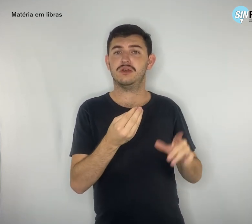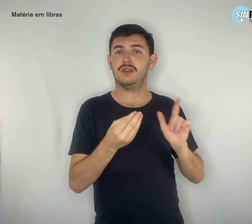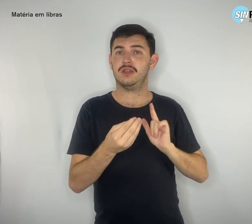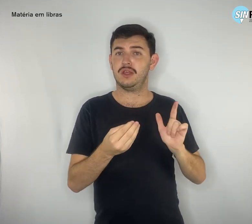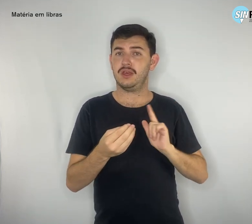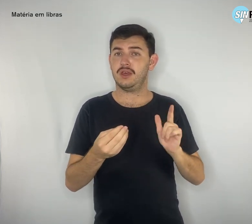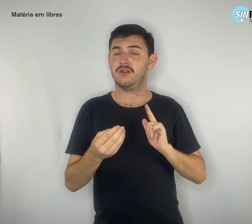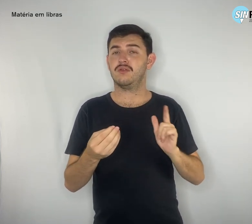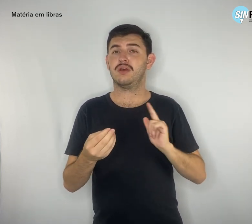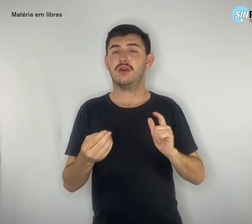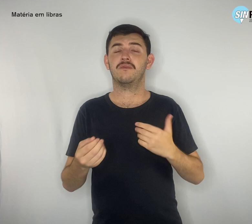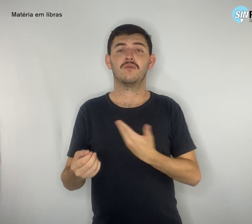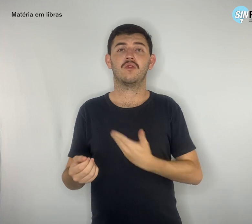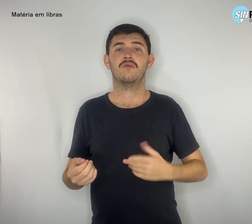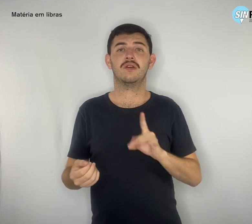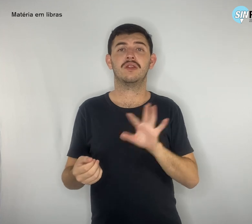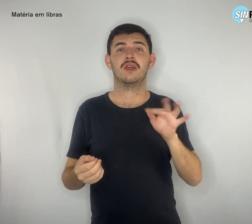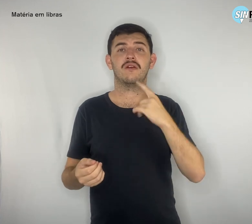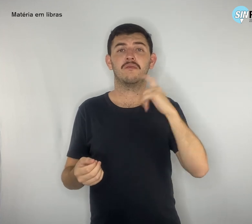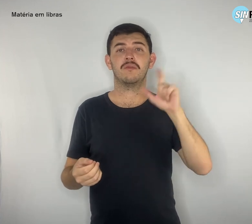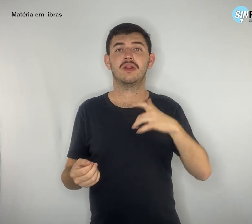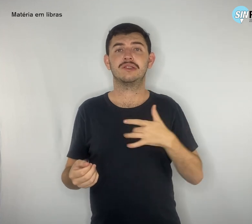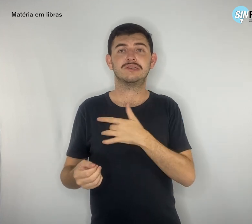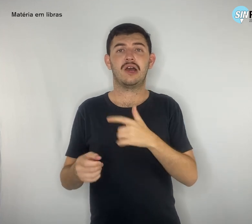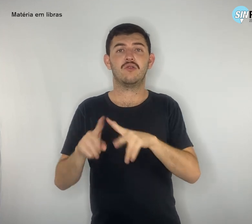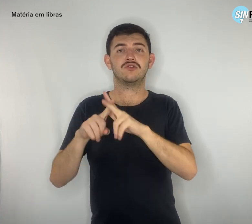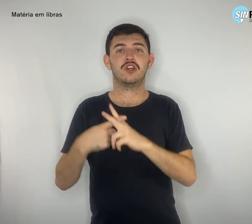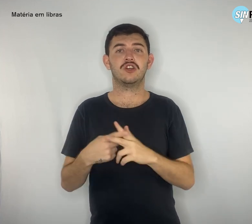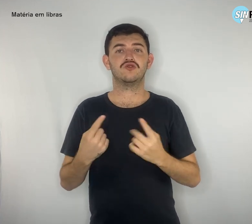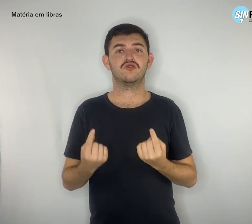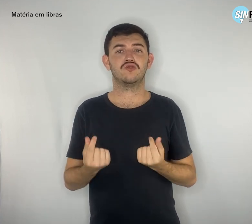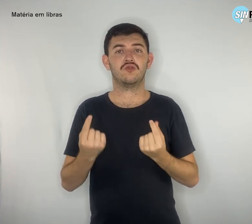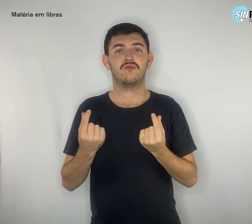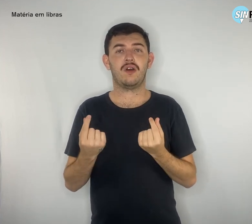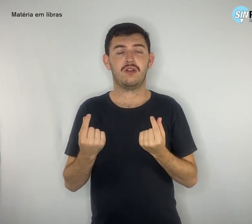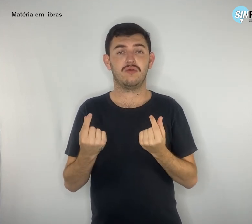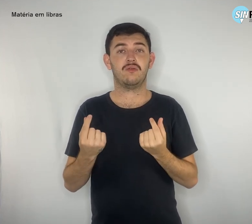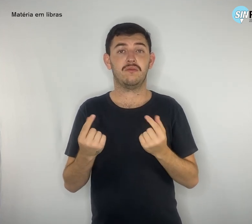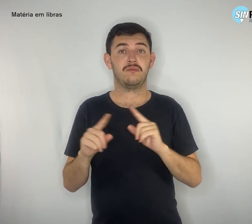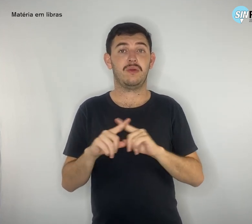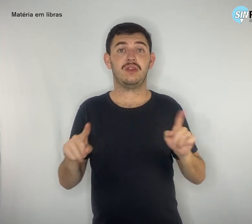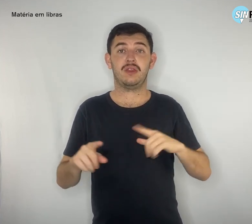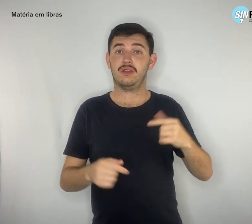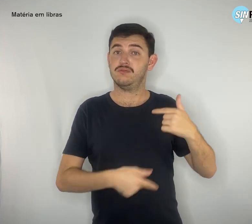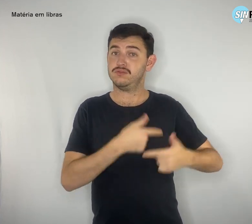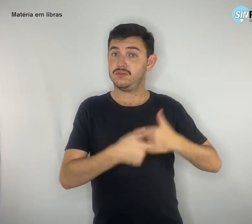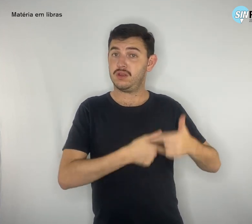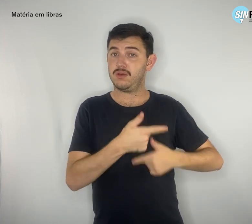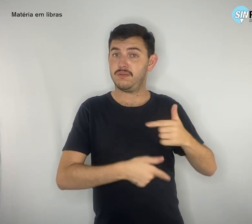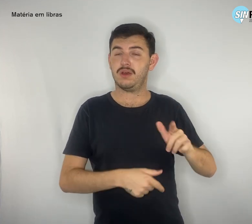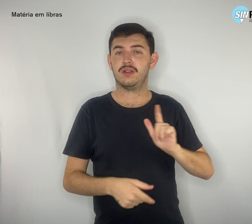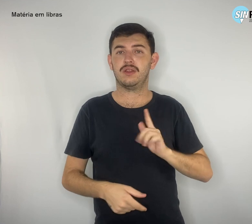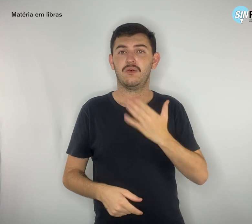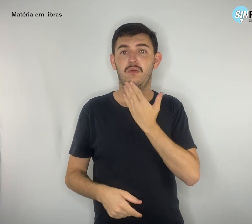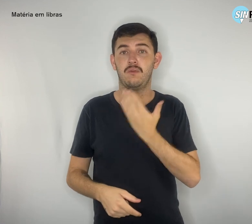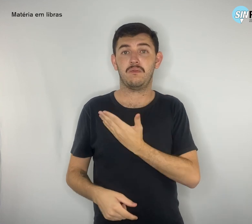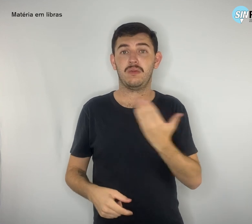do GDF saúde entre as iniciativas estão o pedido deio a